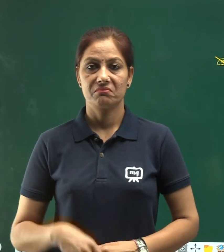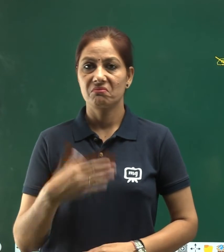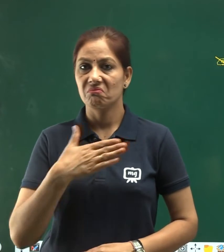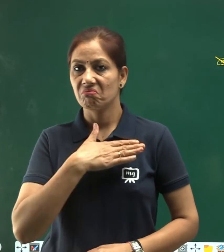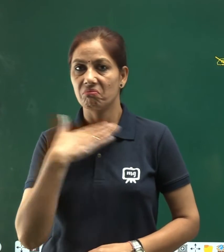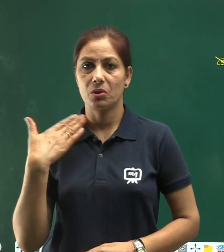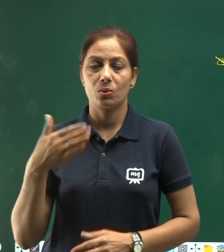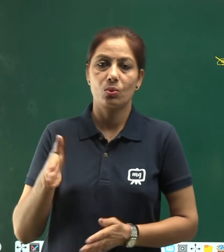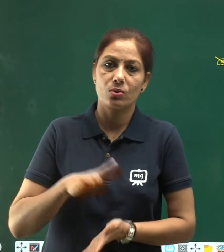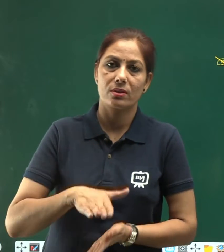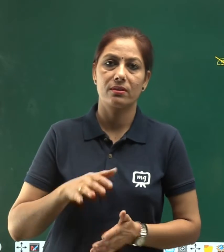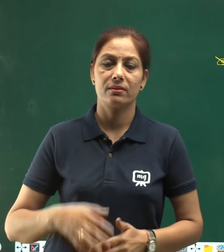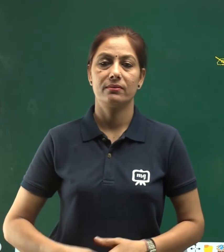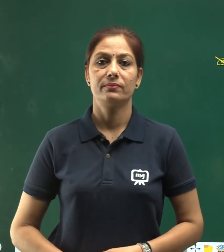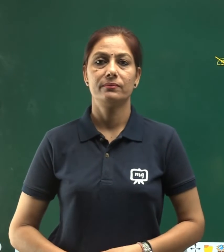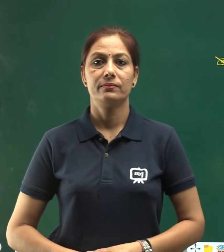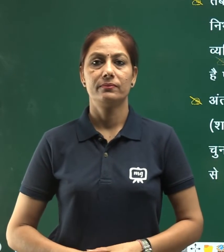मृत्यु हो जाती है।